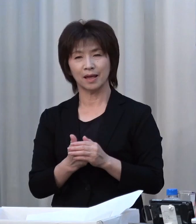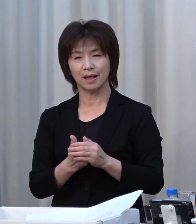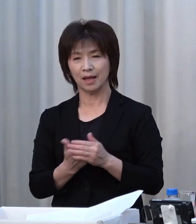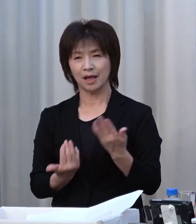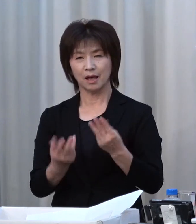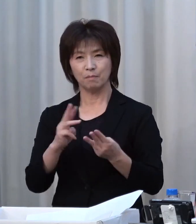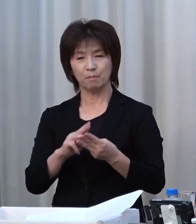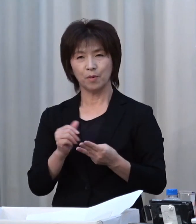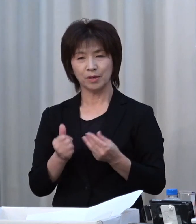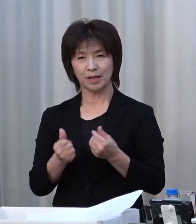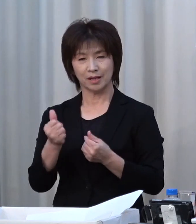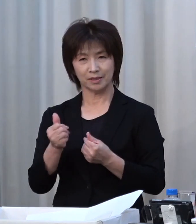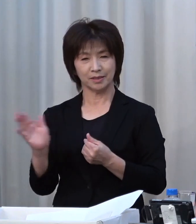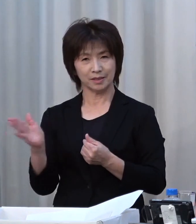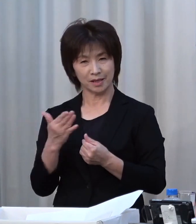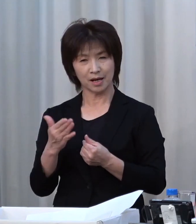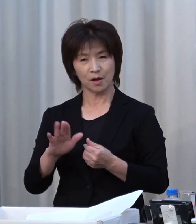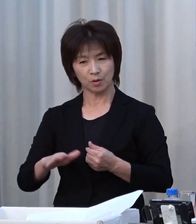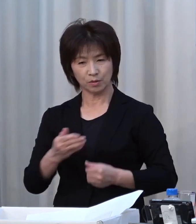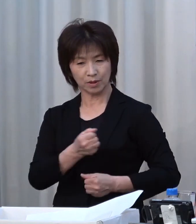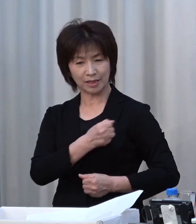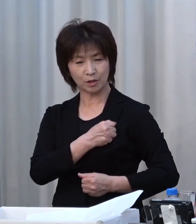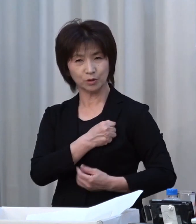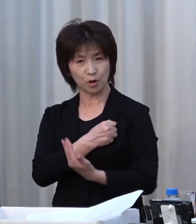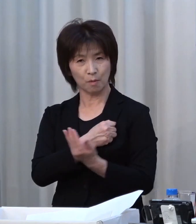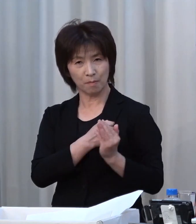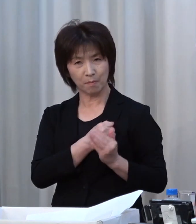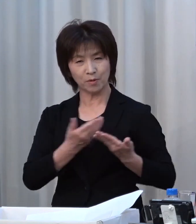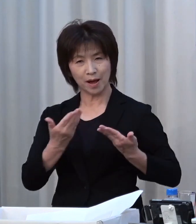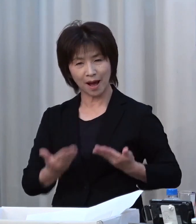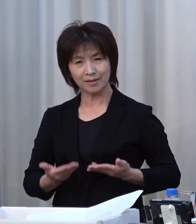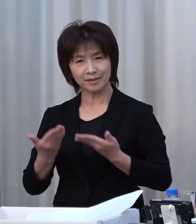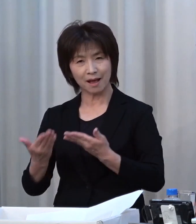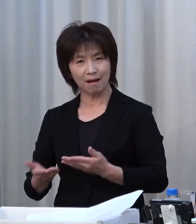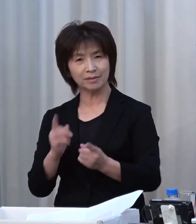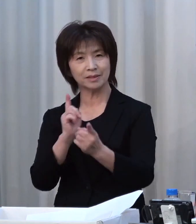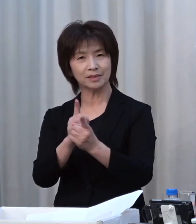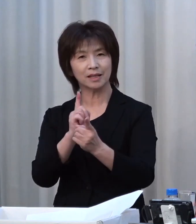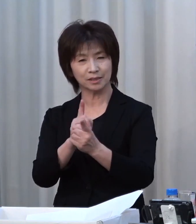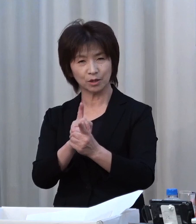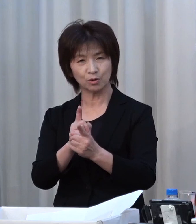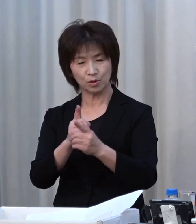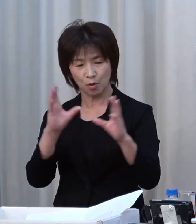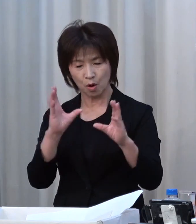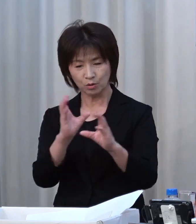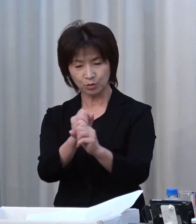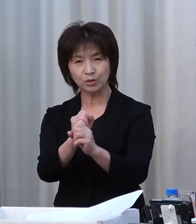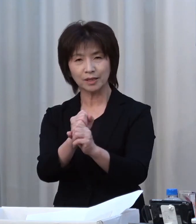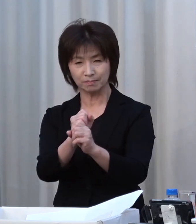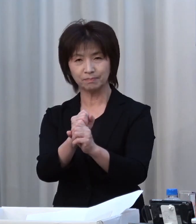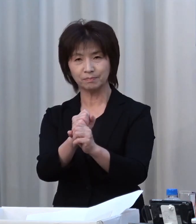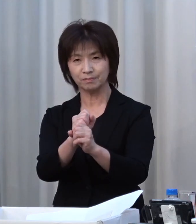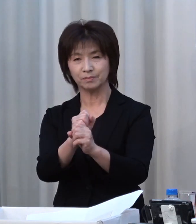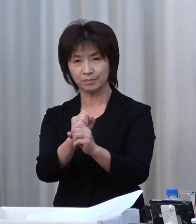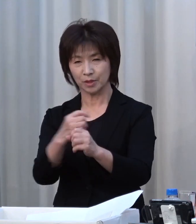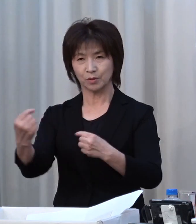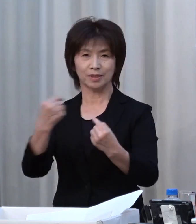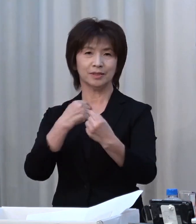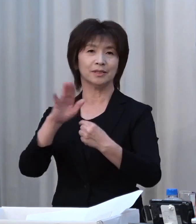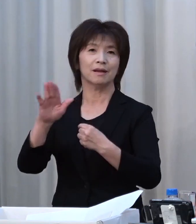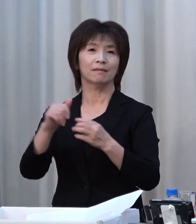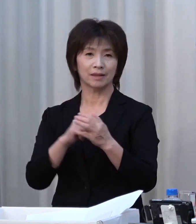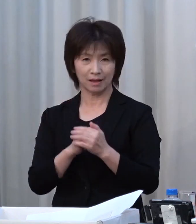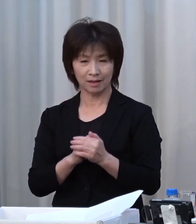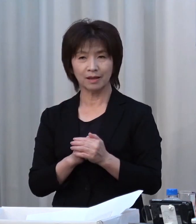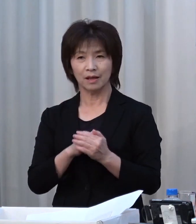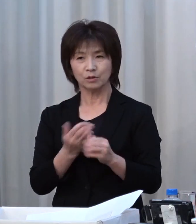知事からはあのそういった子どもの命を守る安全安心対策というものに非常にこう重点を置いた対策を取るようにというような知事もありまして、それ